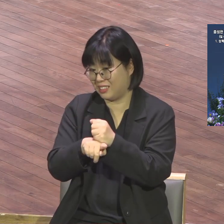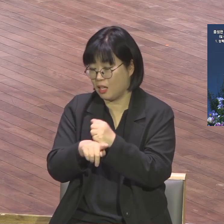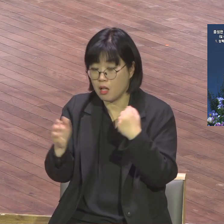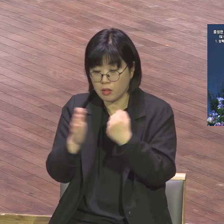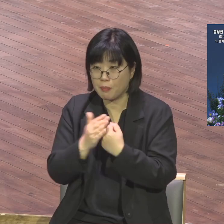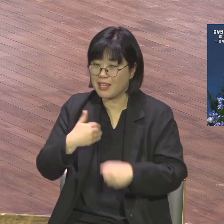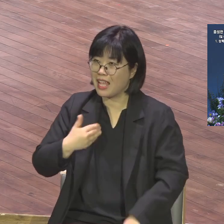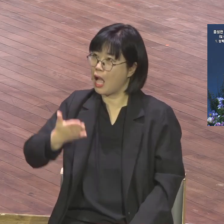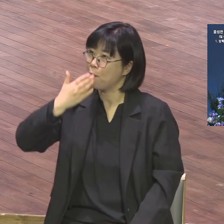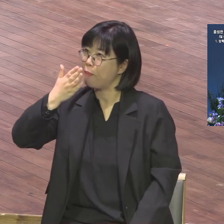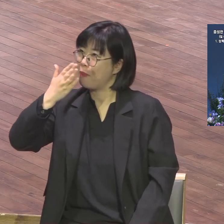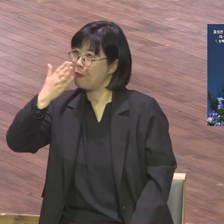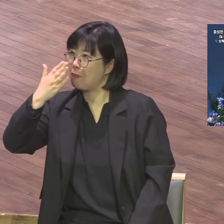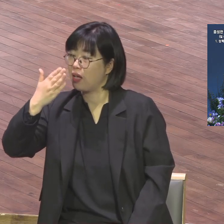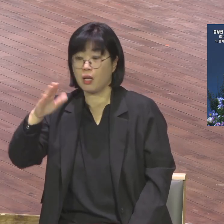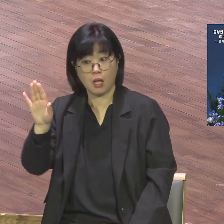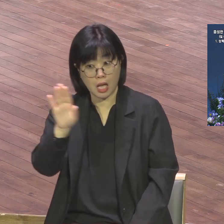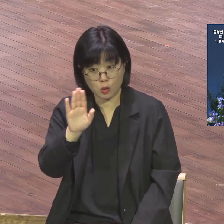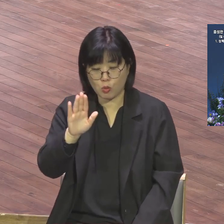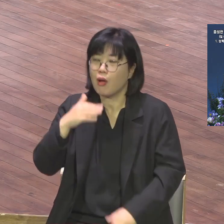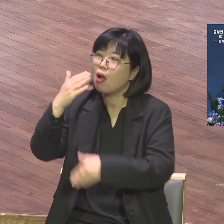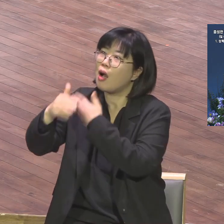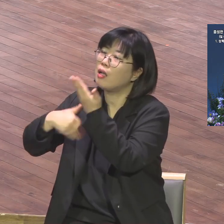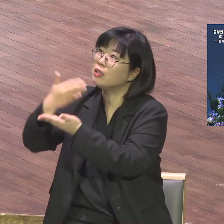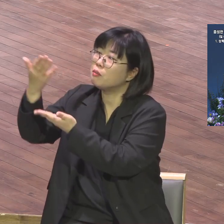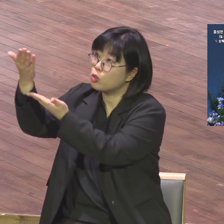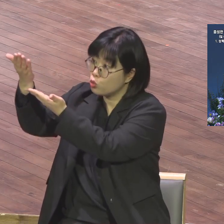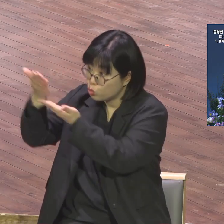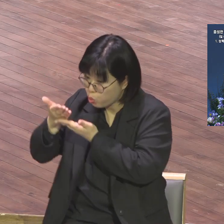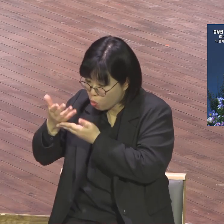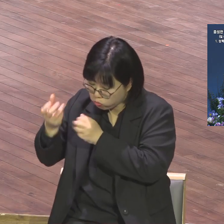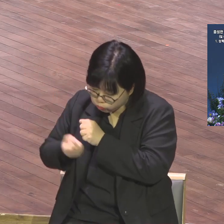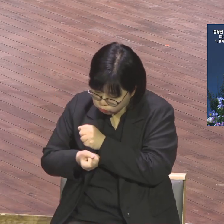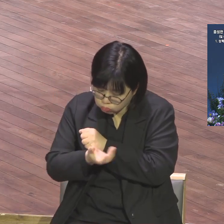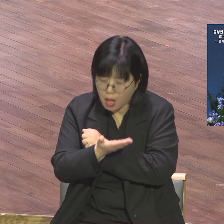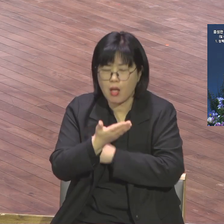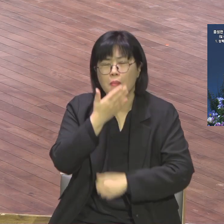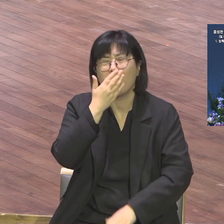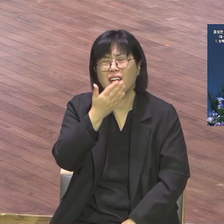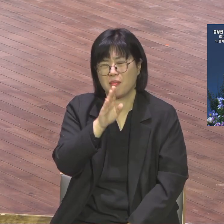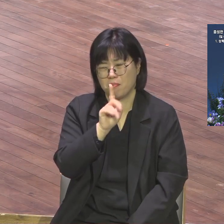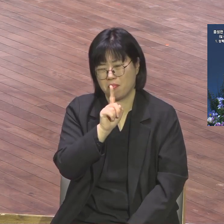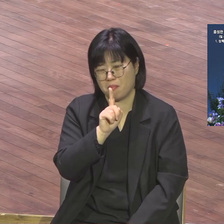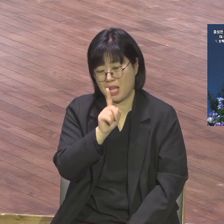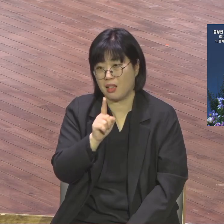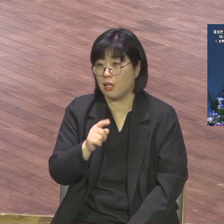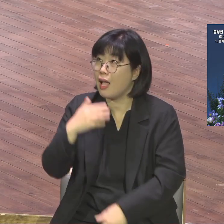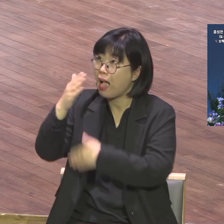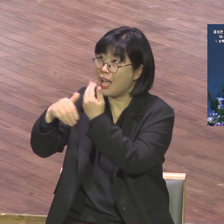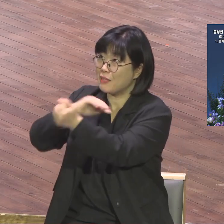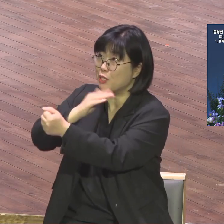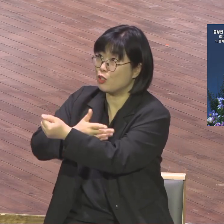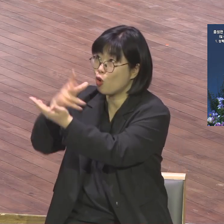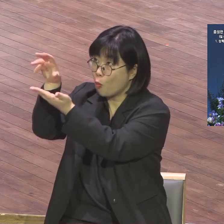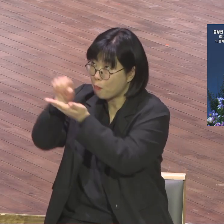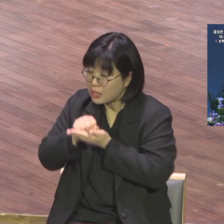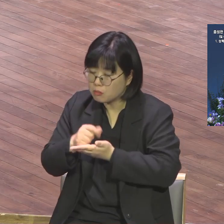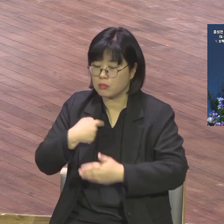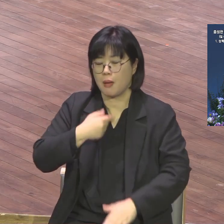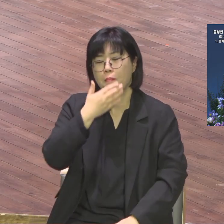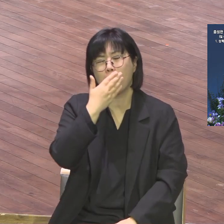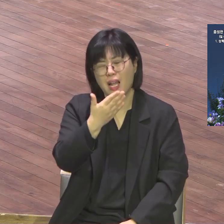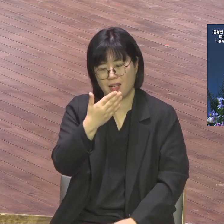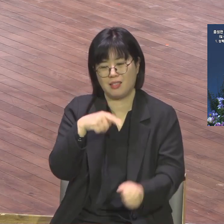받으세요. 그분께 간구하세요. 그분이 주셔야 된다 말이에요. 그래서 오직 그리스도가 딱 각인되어 버려야